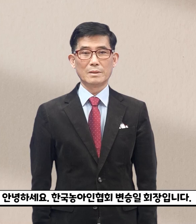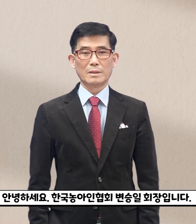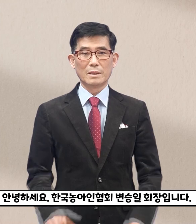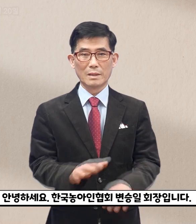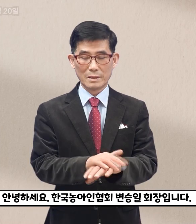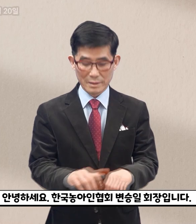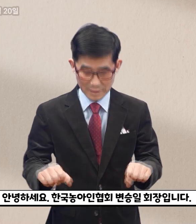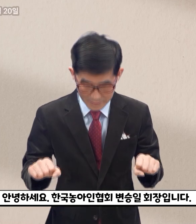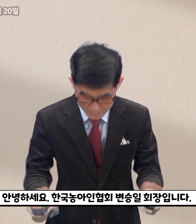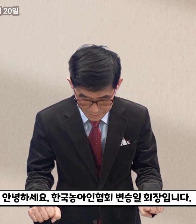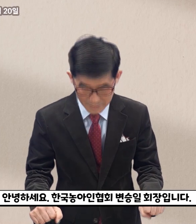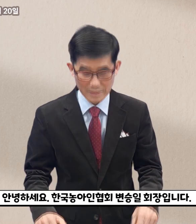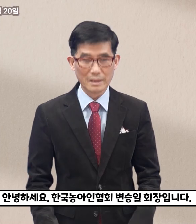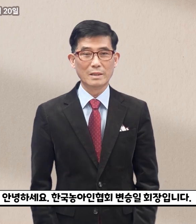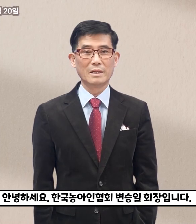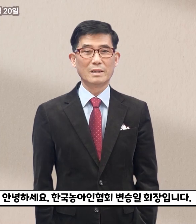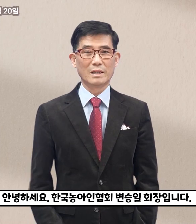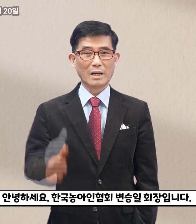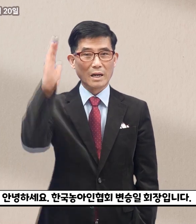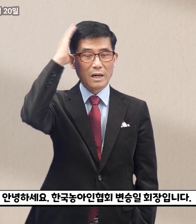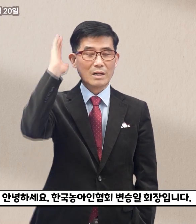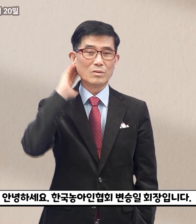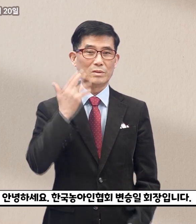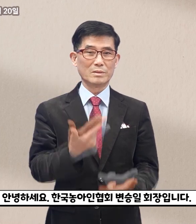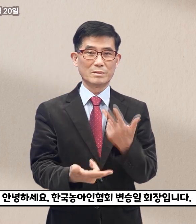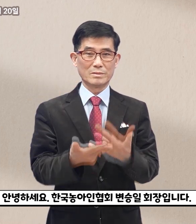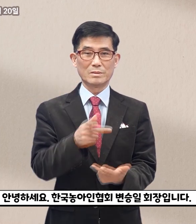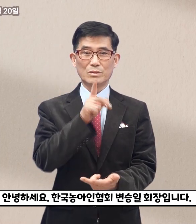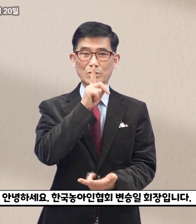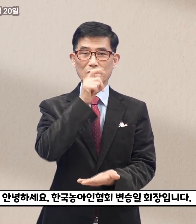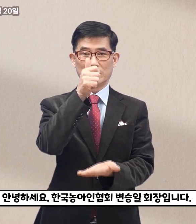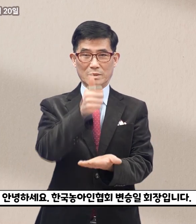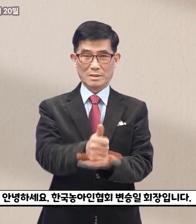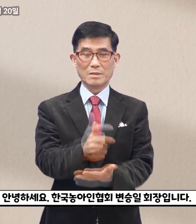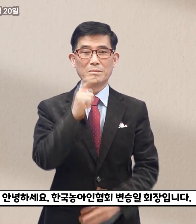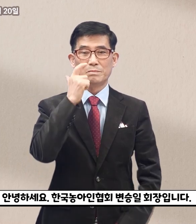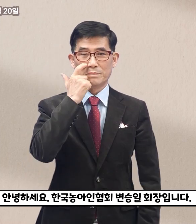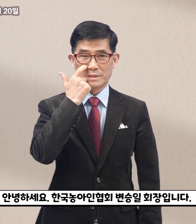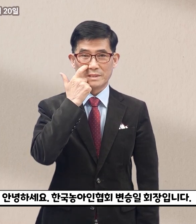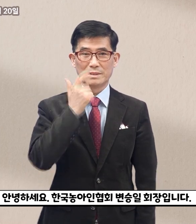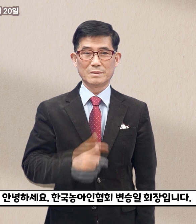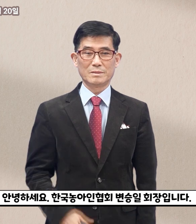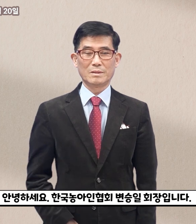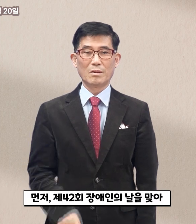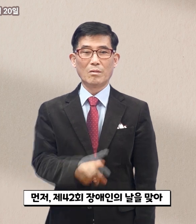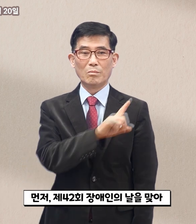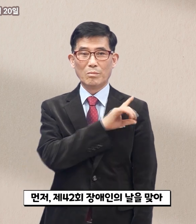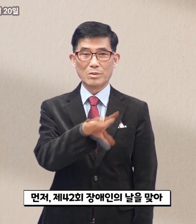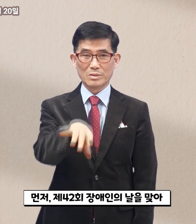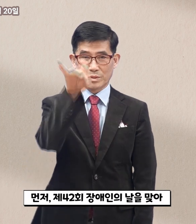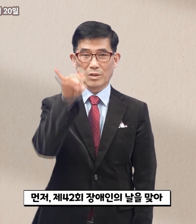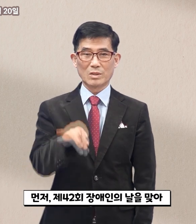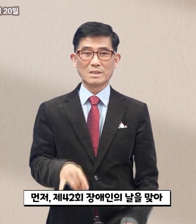안녕하세요. 한국농아인협회 변승일 회장입니다. 먼저